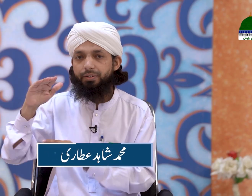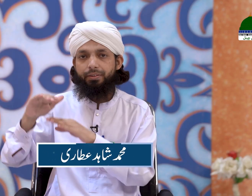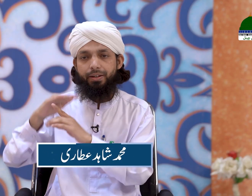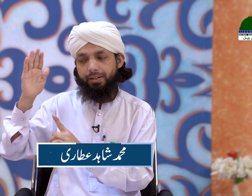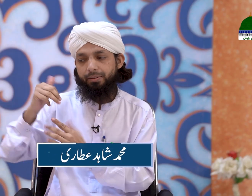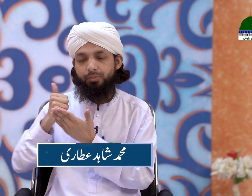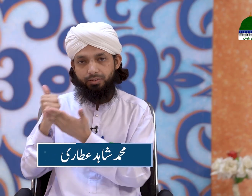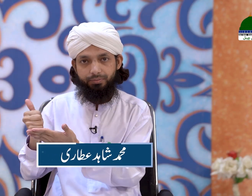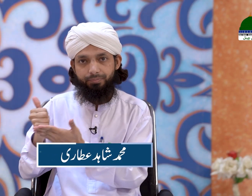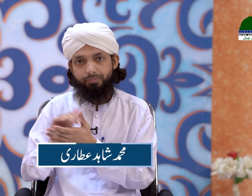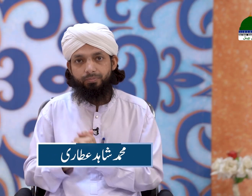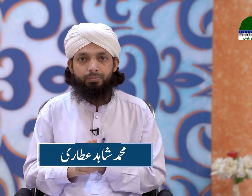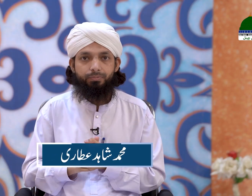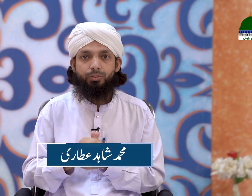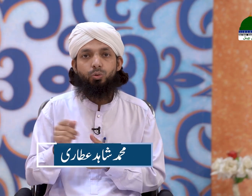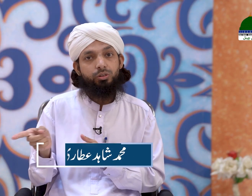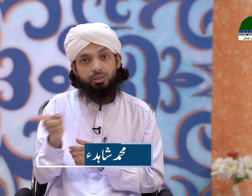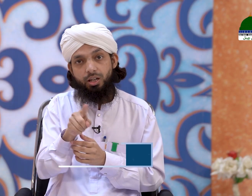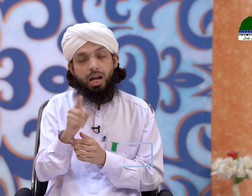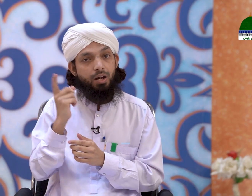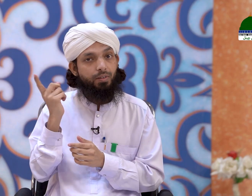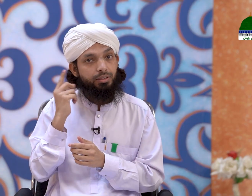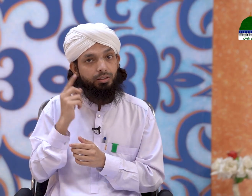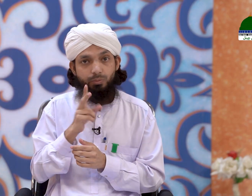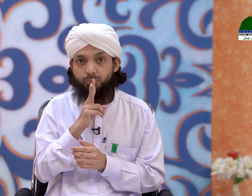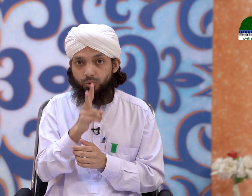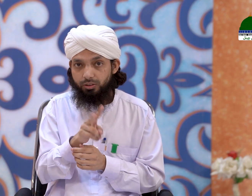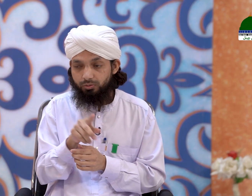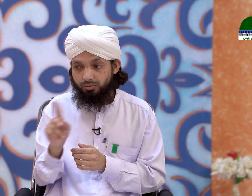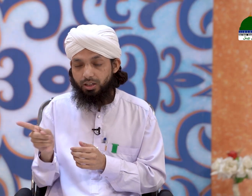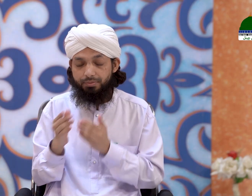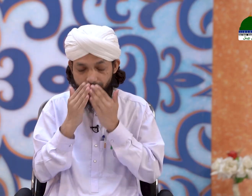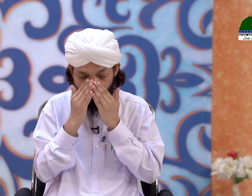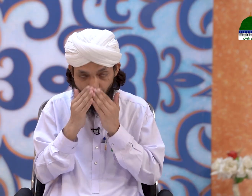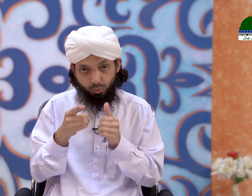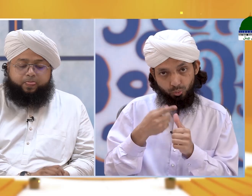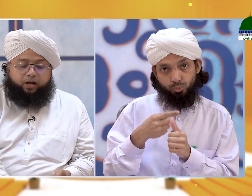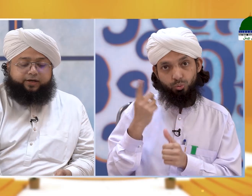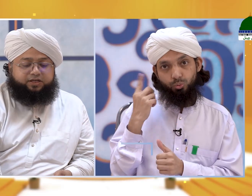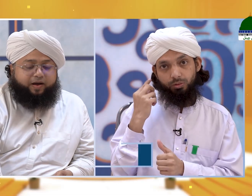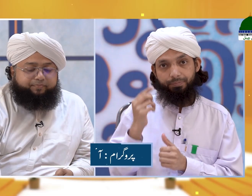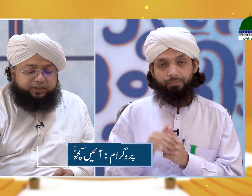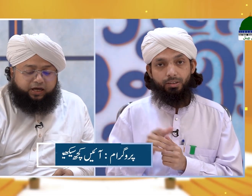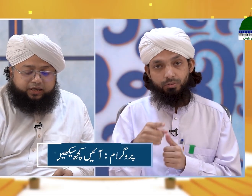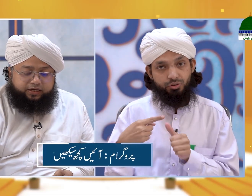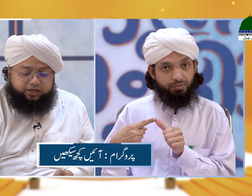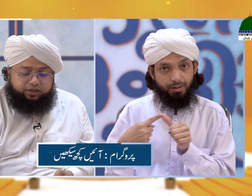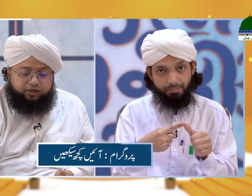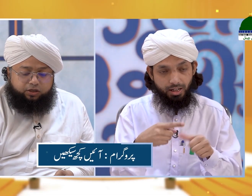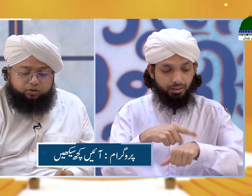یہ کہے، اور اتنی آواز سے کہے کہ چھینکنے والا خود سن لے۔ اگر جواب میں تاخیر کر دی